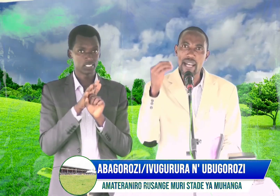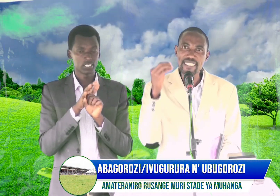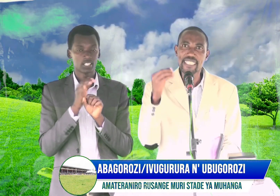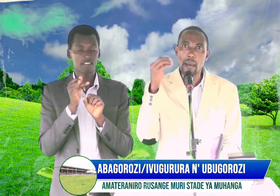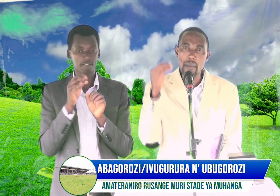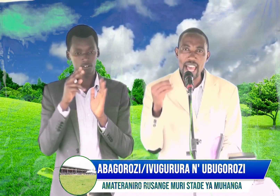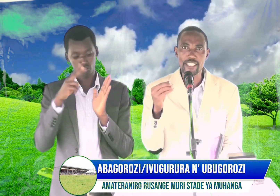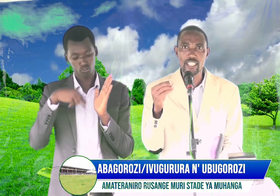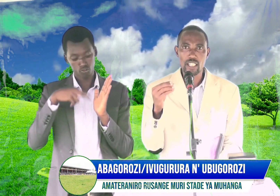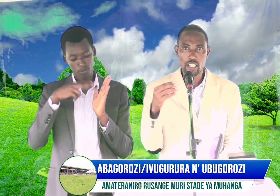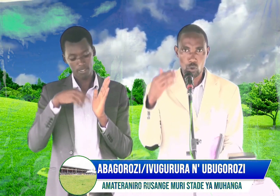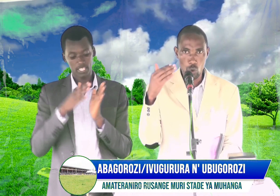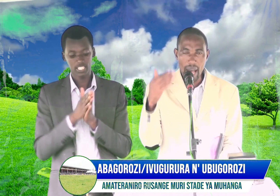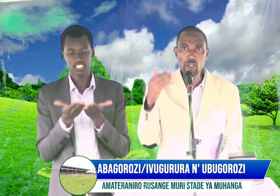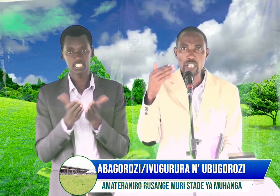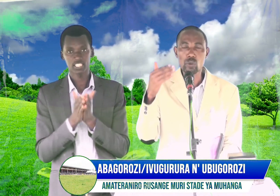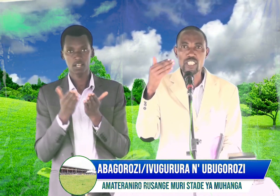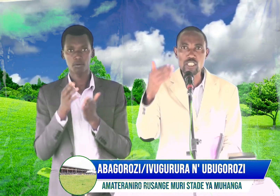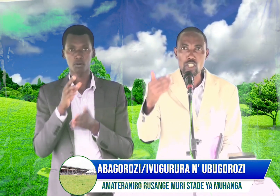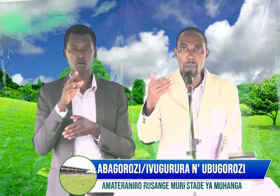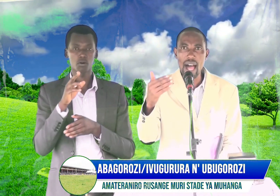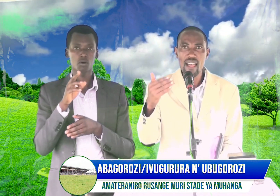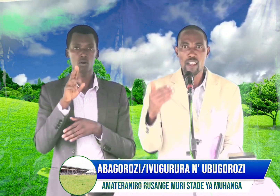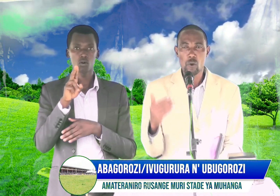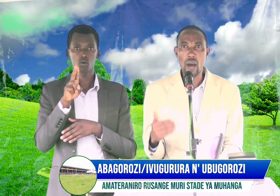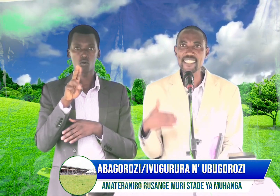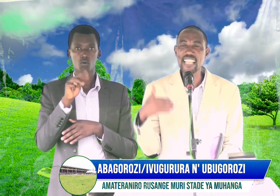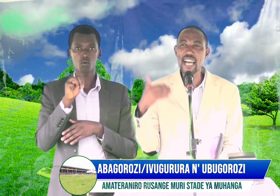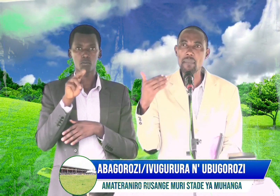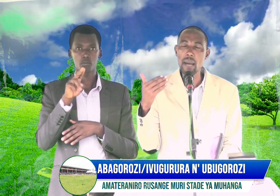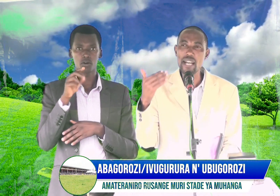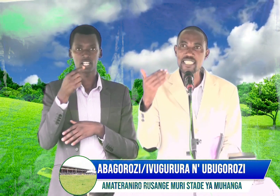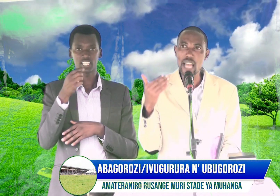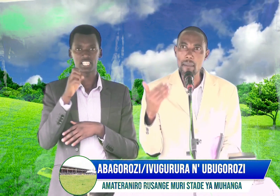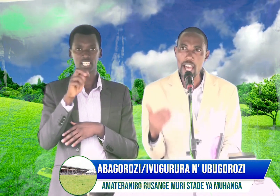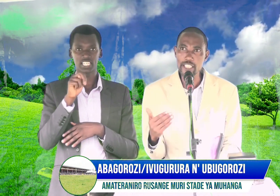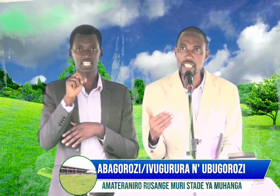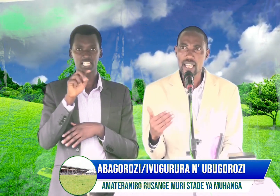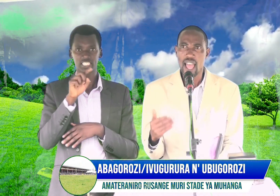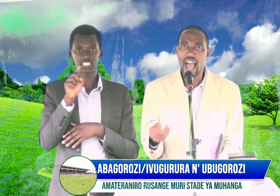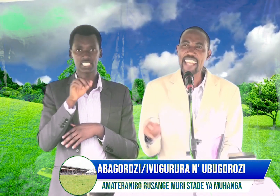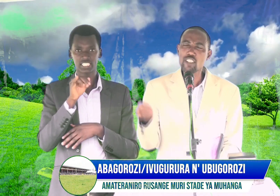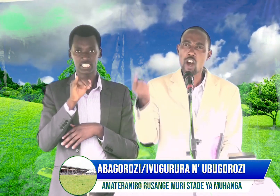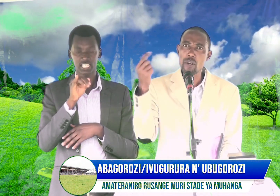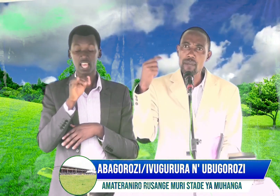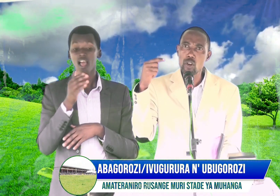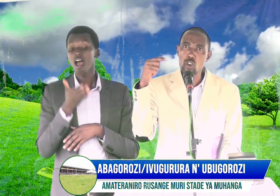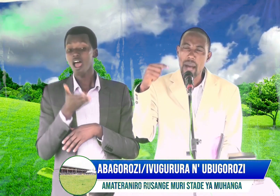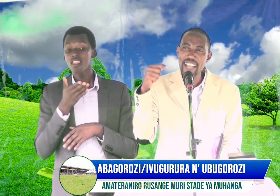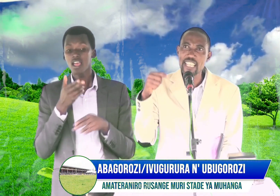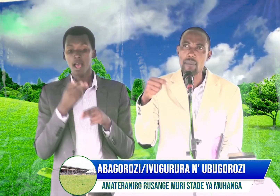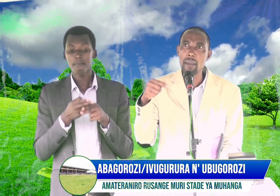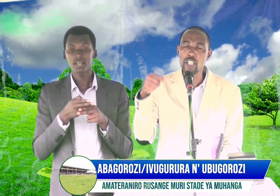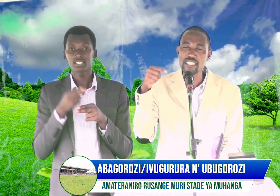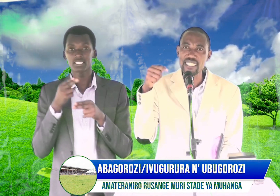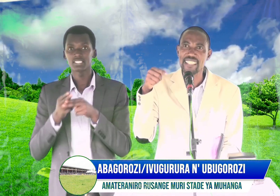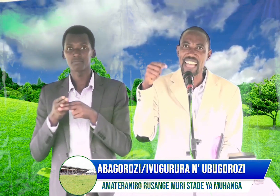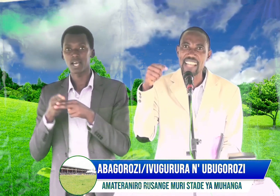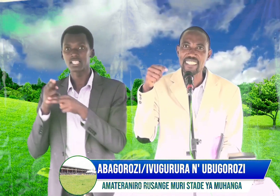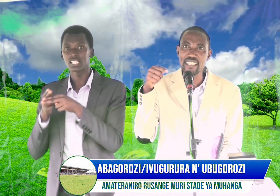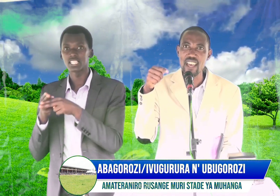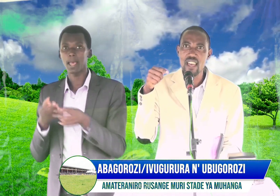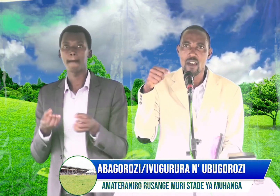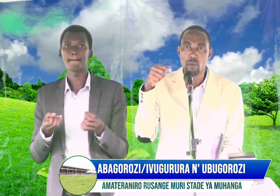hari amazina menshi ubaye uri kugisoma wasanga mu amazina menshi ariko buri muntu bagiye bamuha